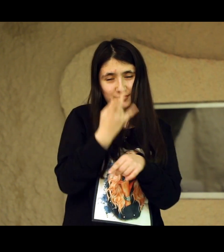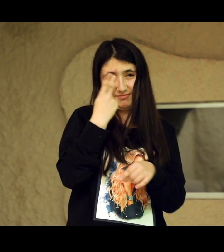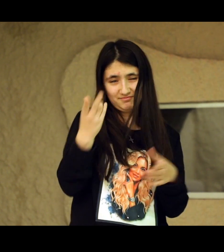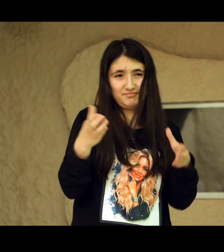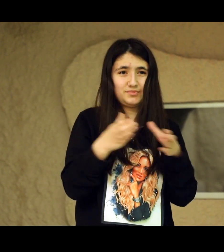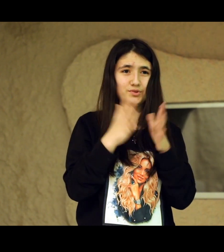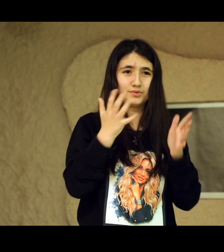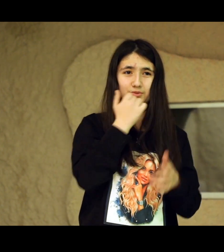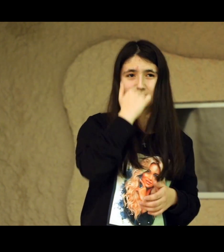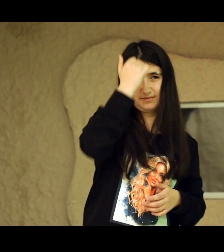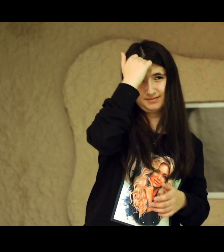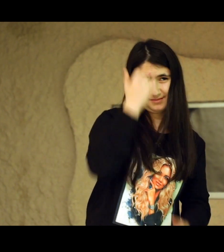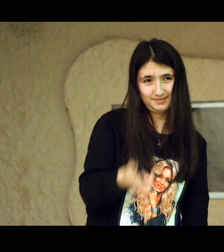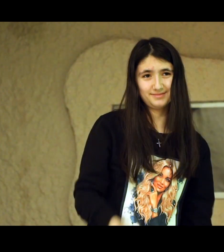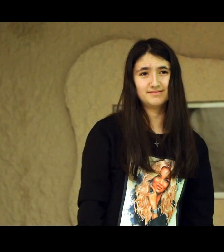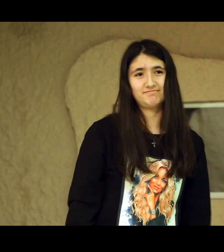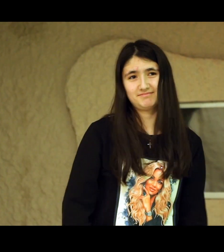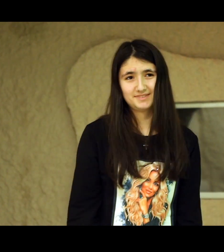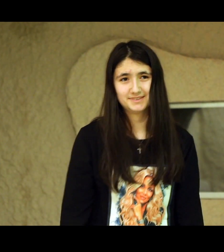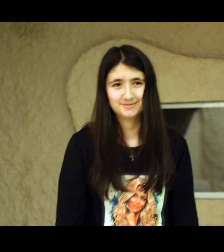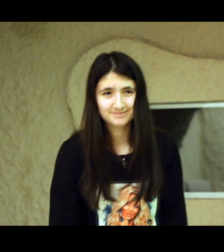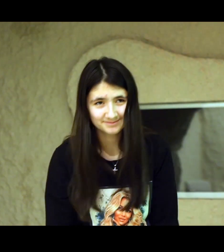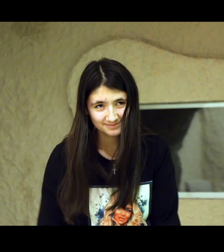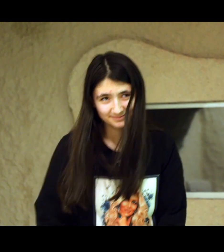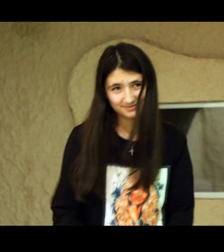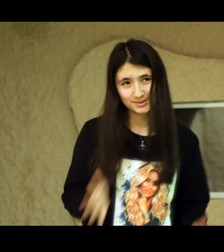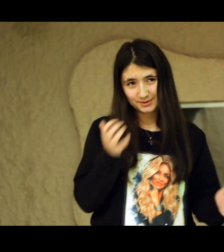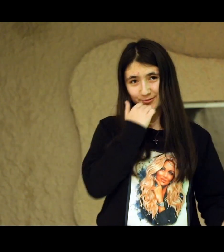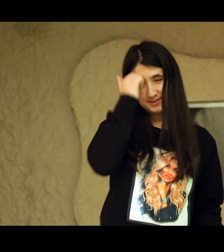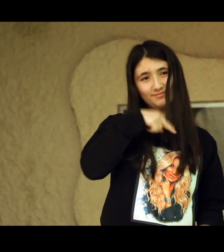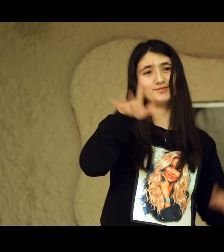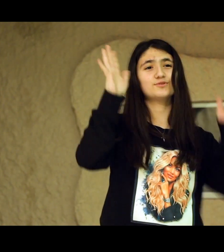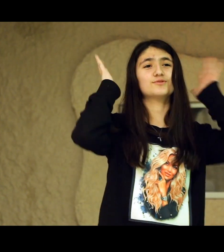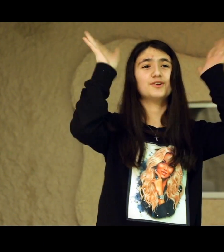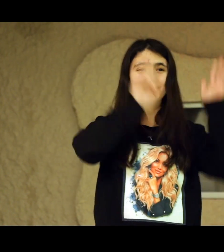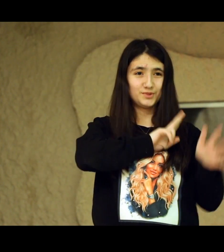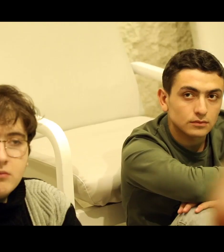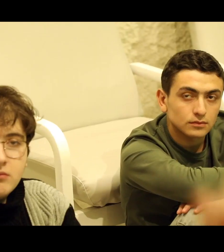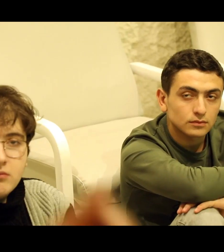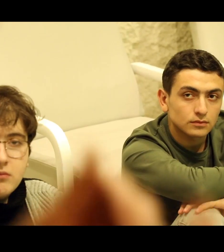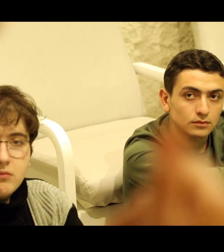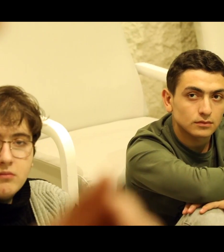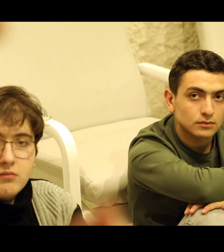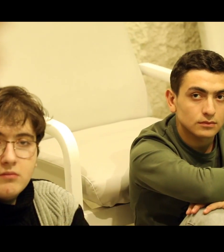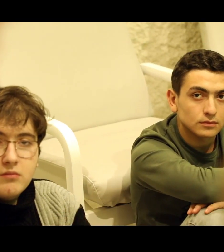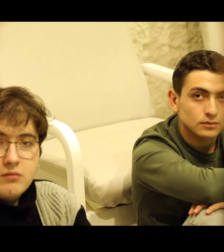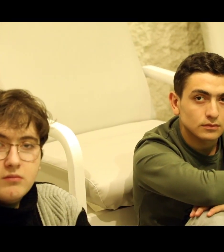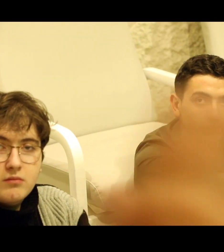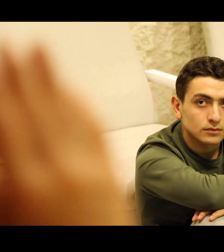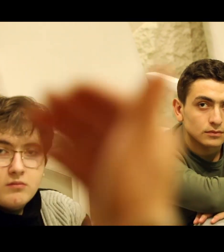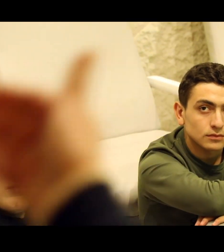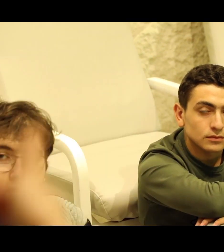որ ազդեց իմ վրա այդ ամեն ինչը, ուզում եմ ասել շատ շնորհակալություն այս ամեն ինչի համար, Արմինեին,